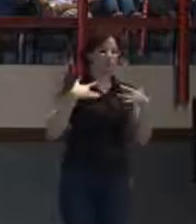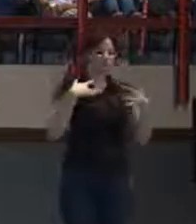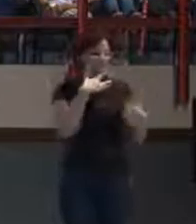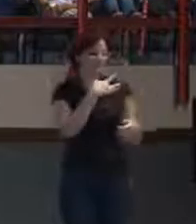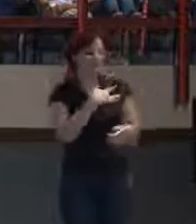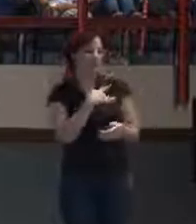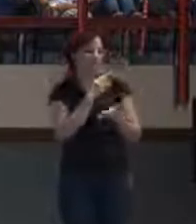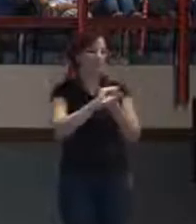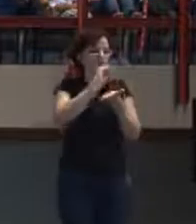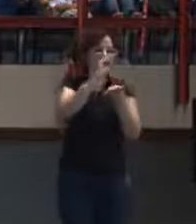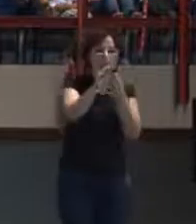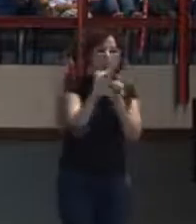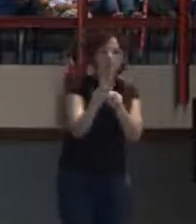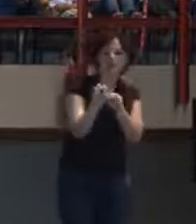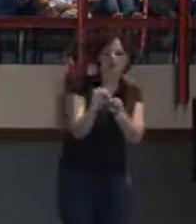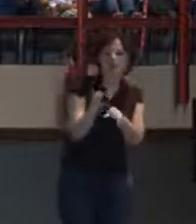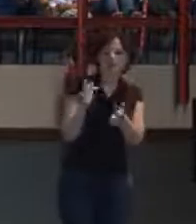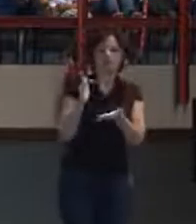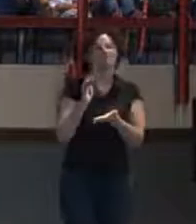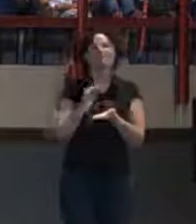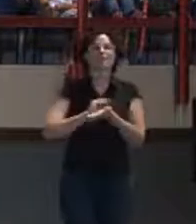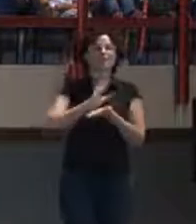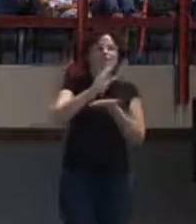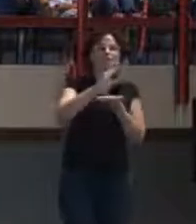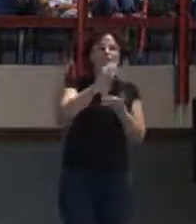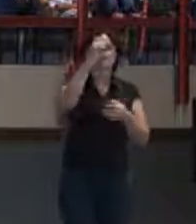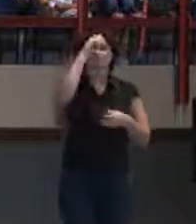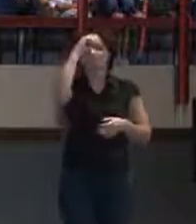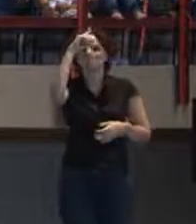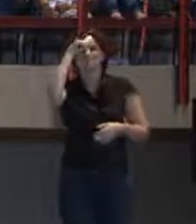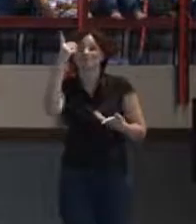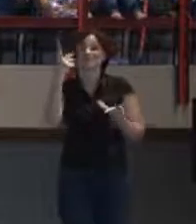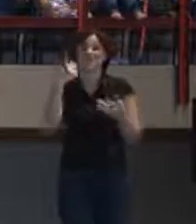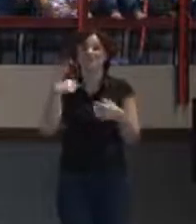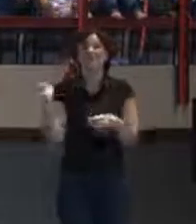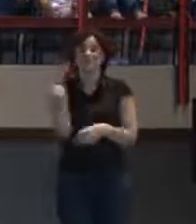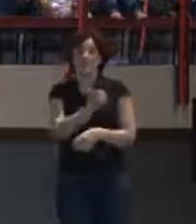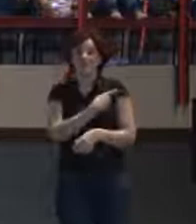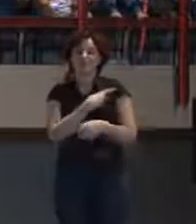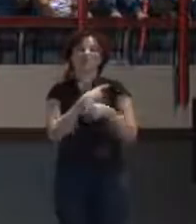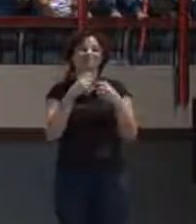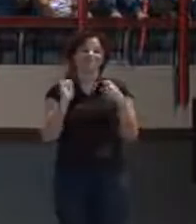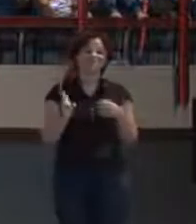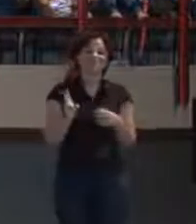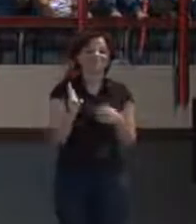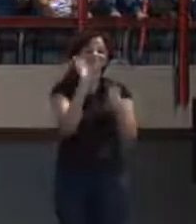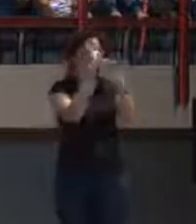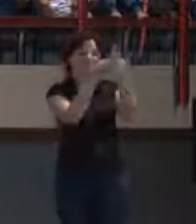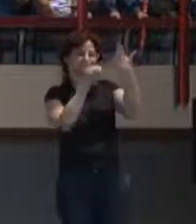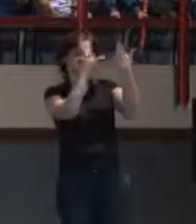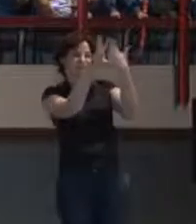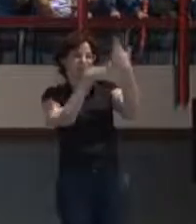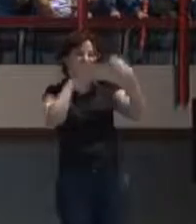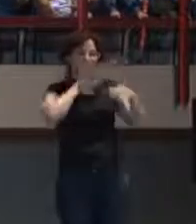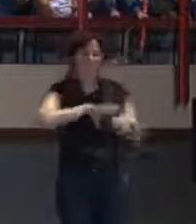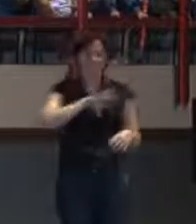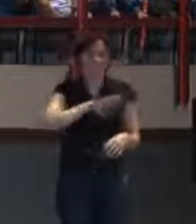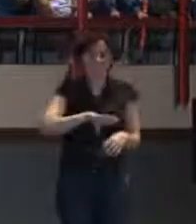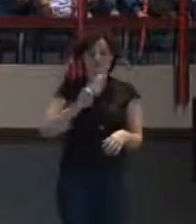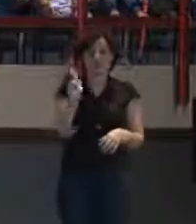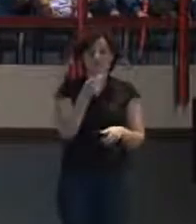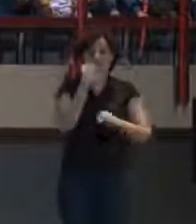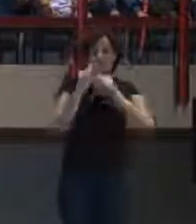se investir nas escolas. Portugal nunca fez isso. Parece que a gente continua seguindo o modelo deles. Tá? Aí o que